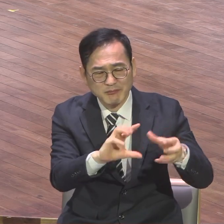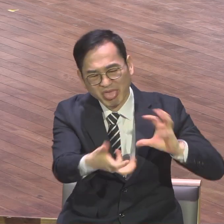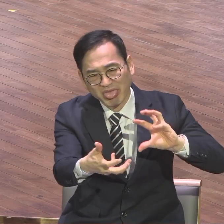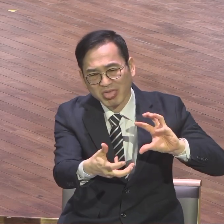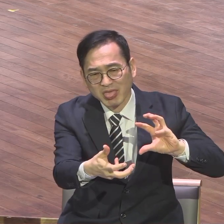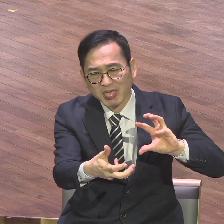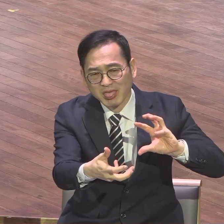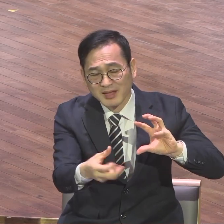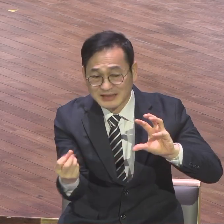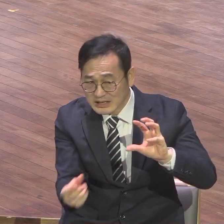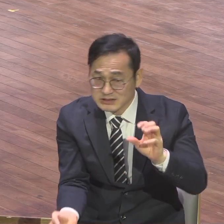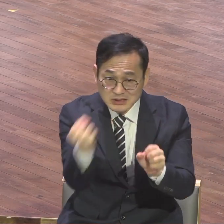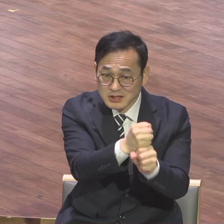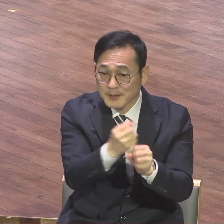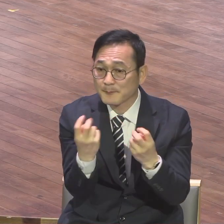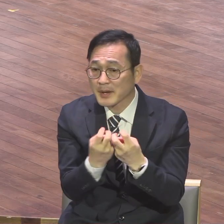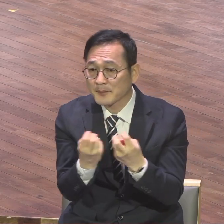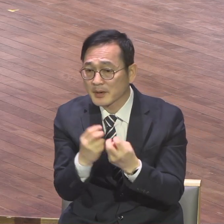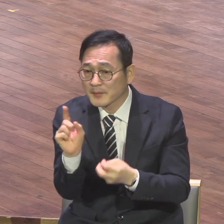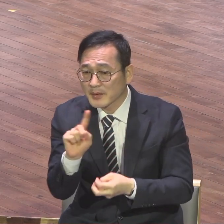있는 유일한 길이 뭐냐?